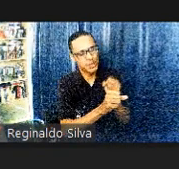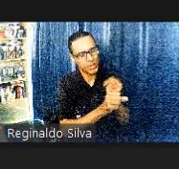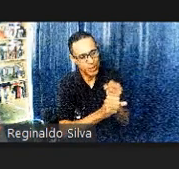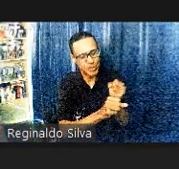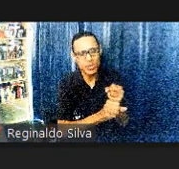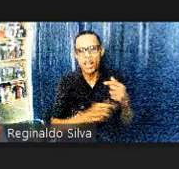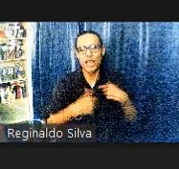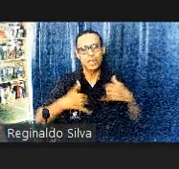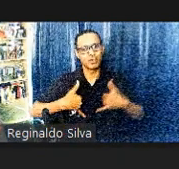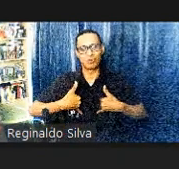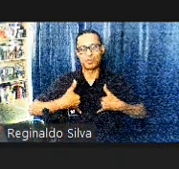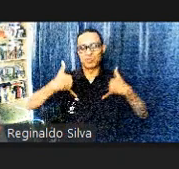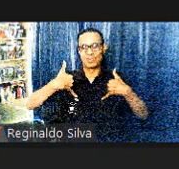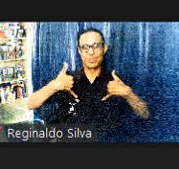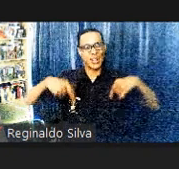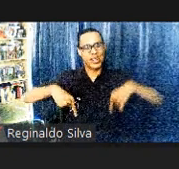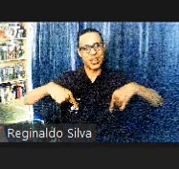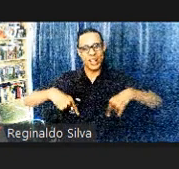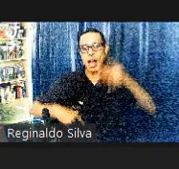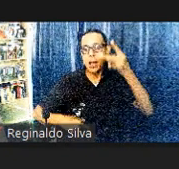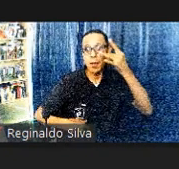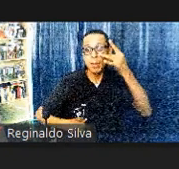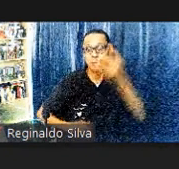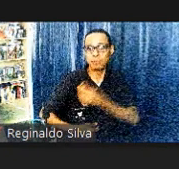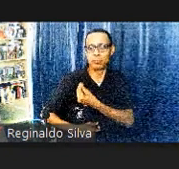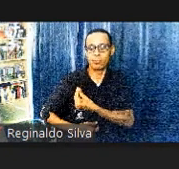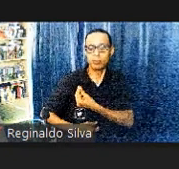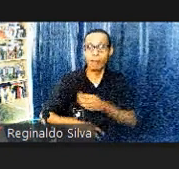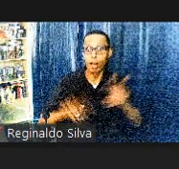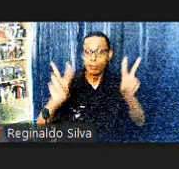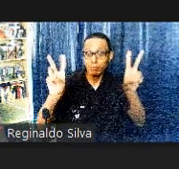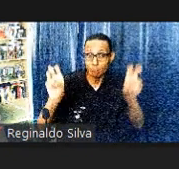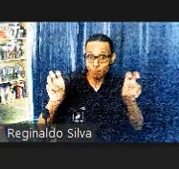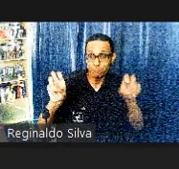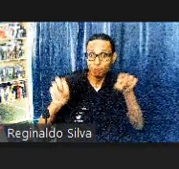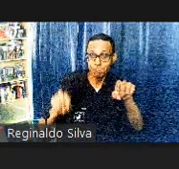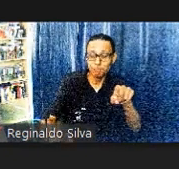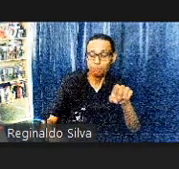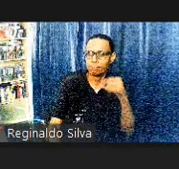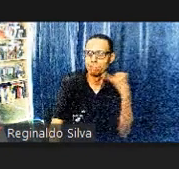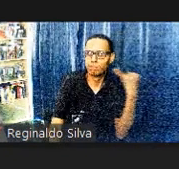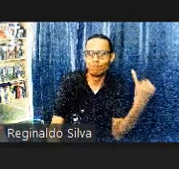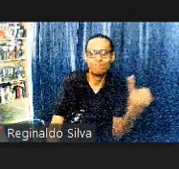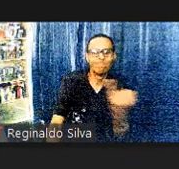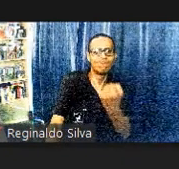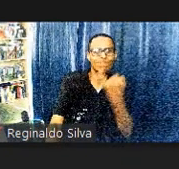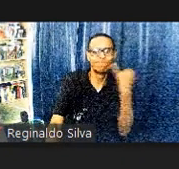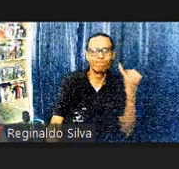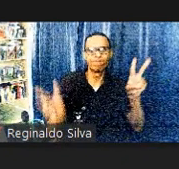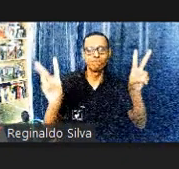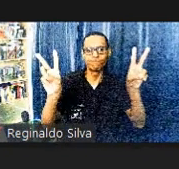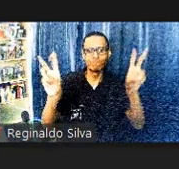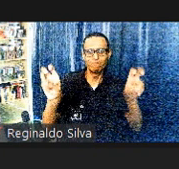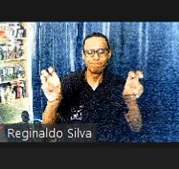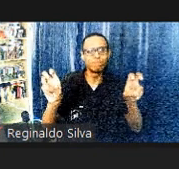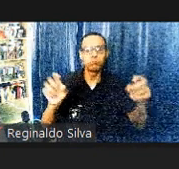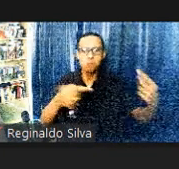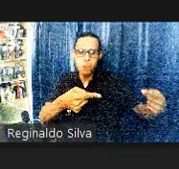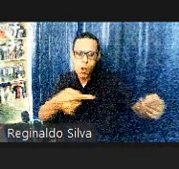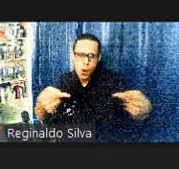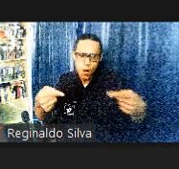muito orgulhosa de estar aqui. E acho que esse assunto é um assunto muito pertinente, é um assunto muito necessário de ser